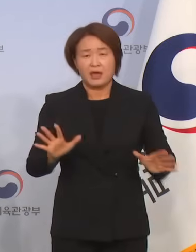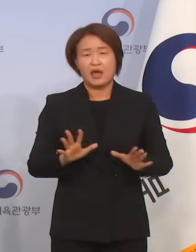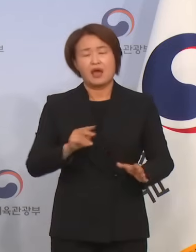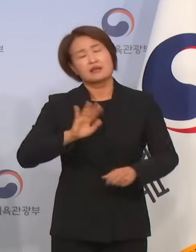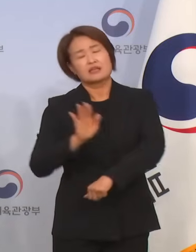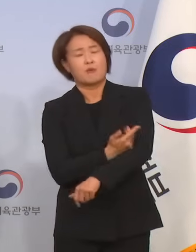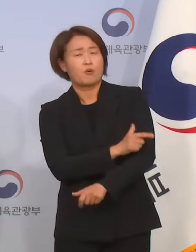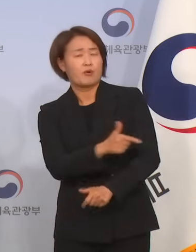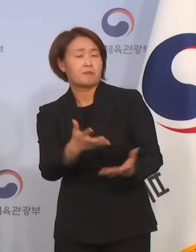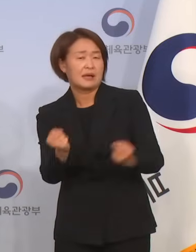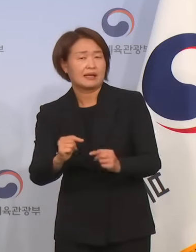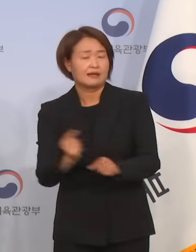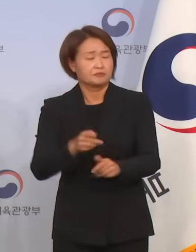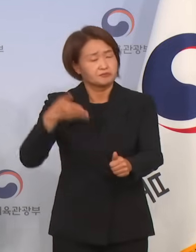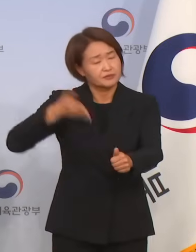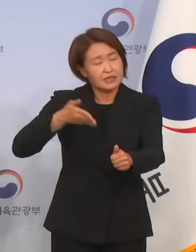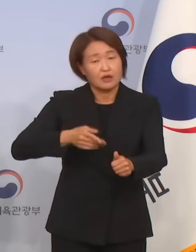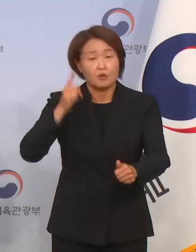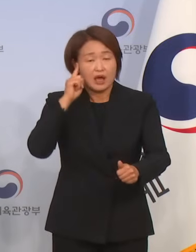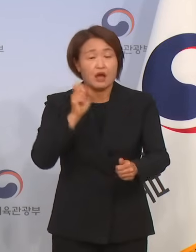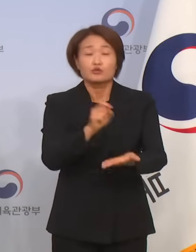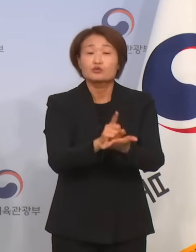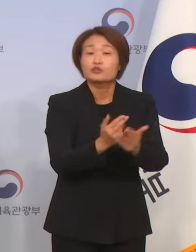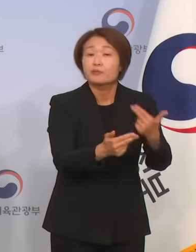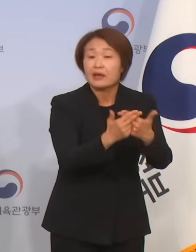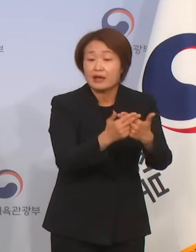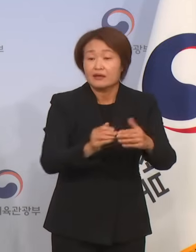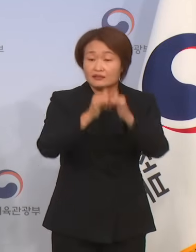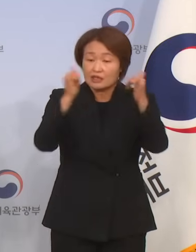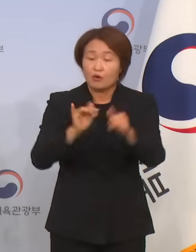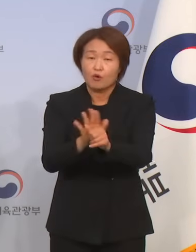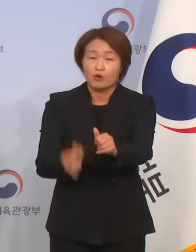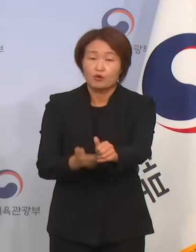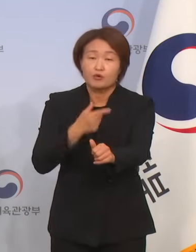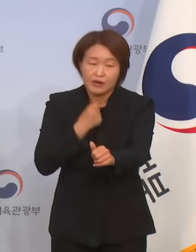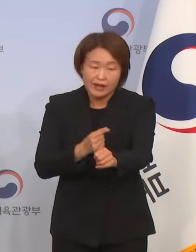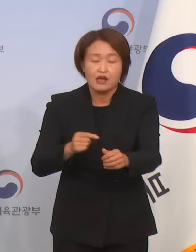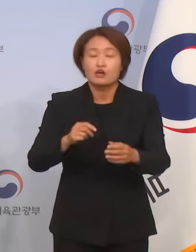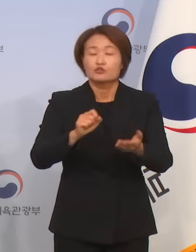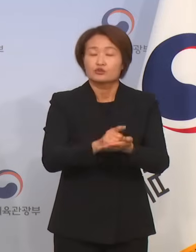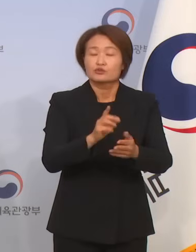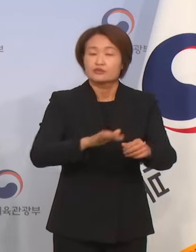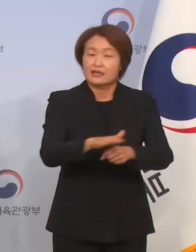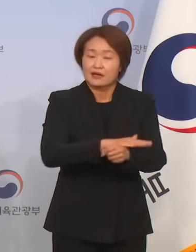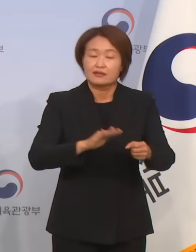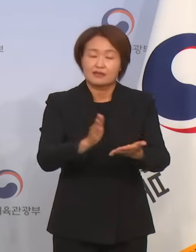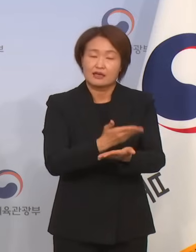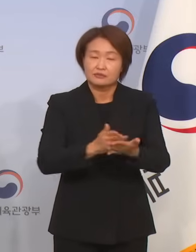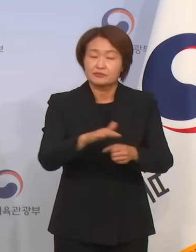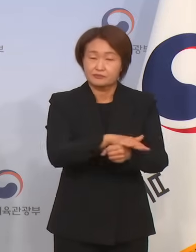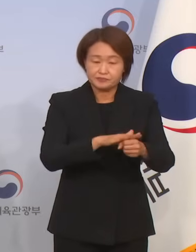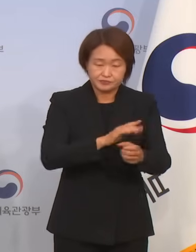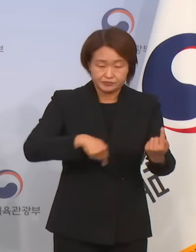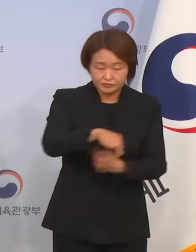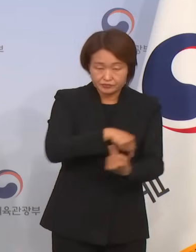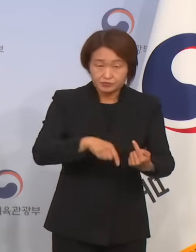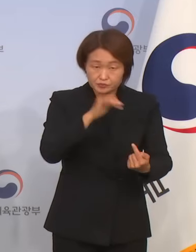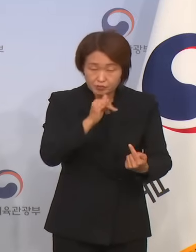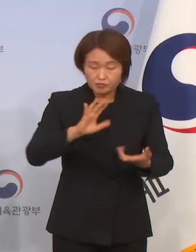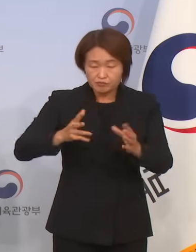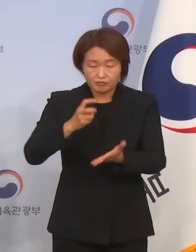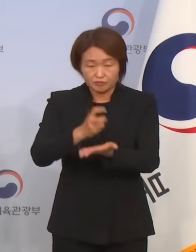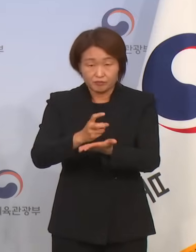요구하였습니다. 축구협회가 사회공헌 사업을 위해 축구사랑나눔재단을 운영 관리하면서 전관과